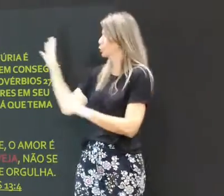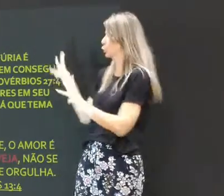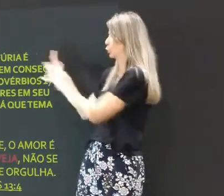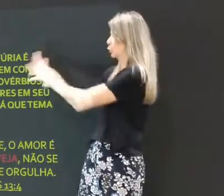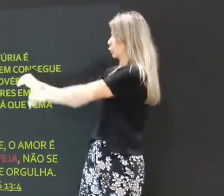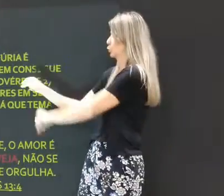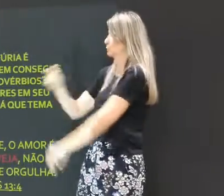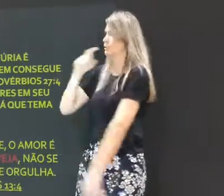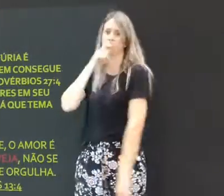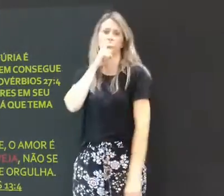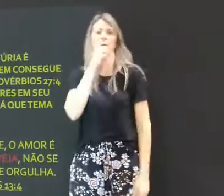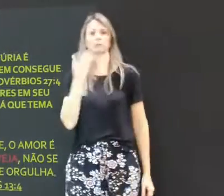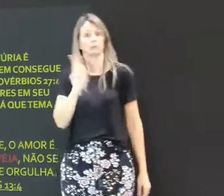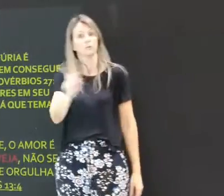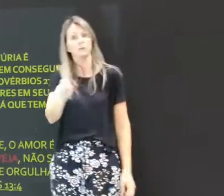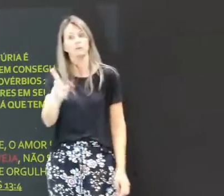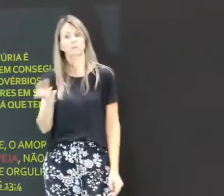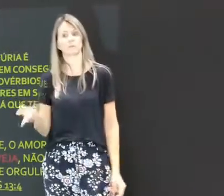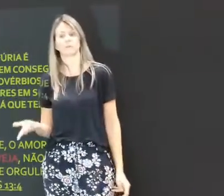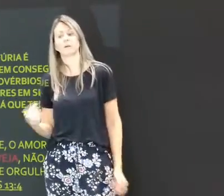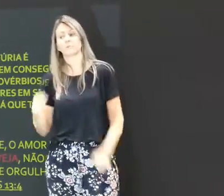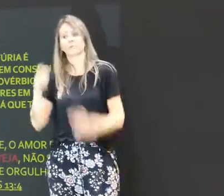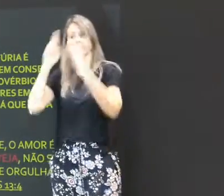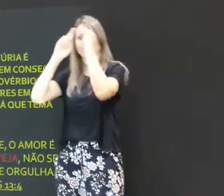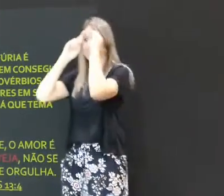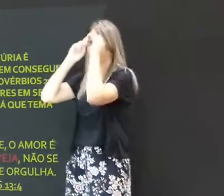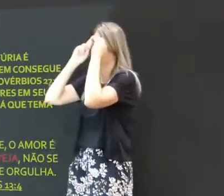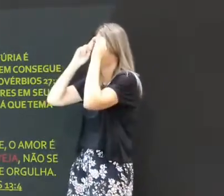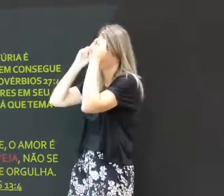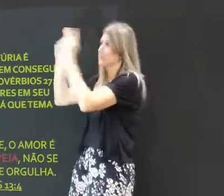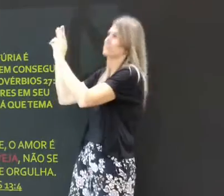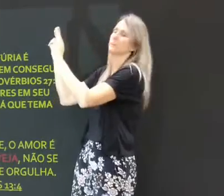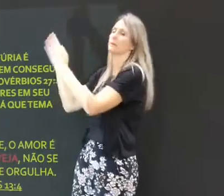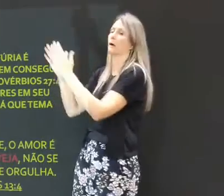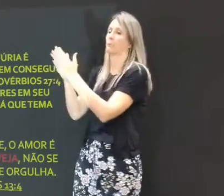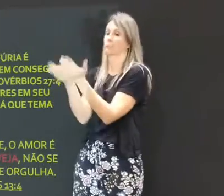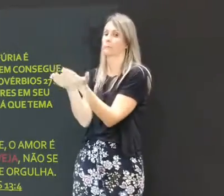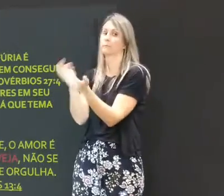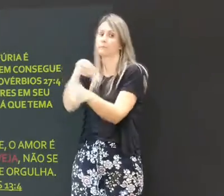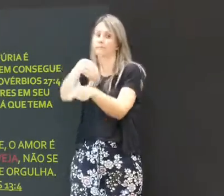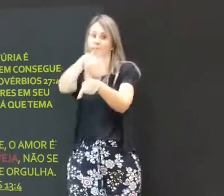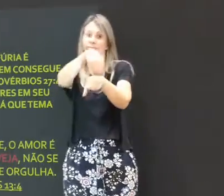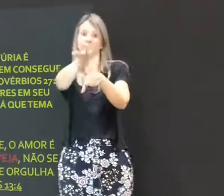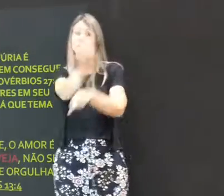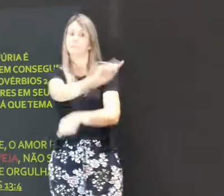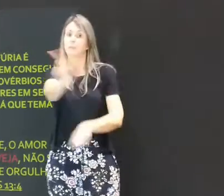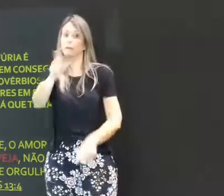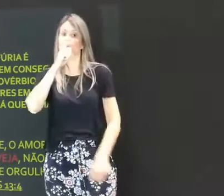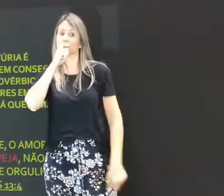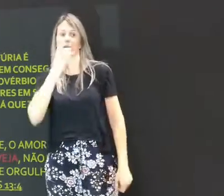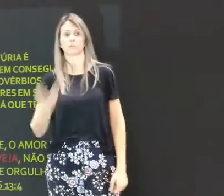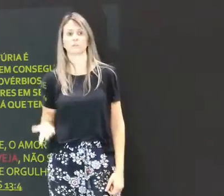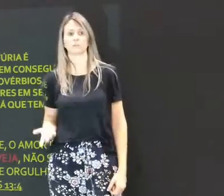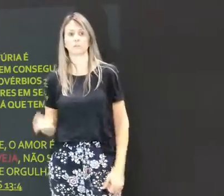Deus. Todos esses textos bíblicos falam de inveja. Não tenha inveja. Respeite ao Senhor, a palavra de Deus que passa isso para vocês. Não